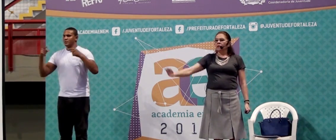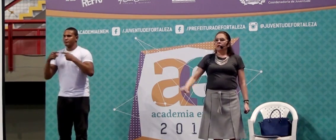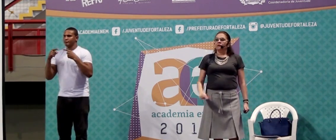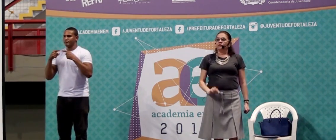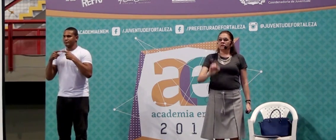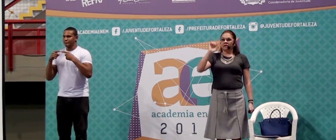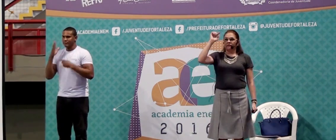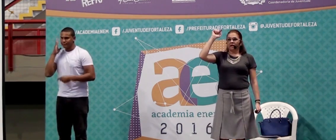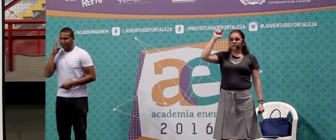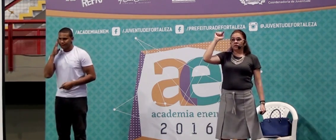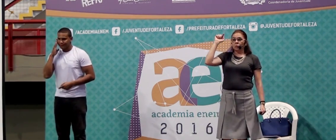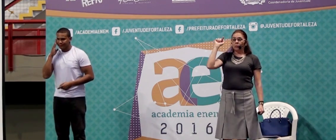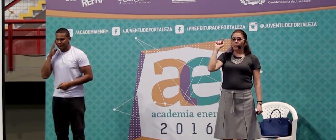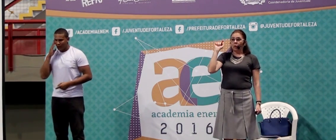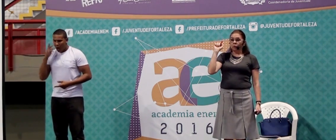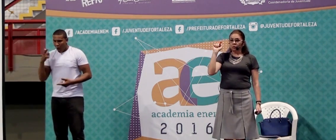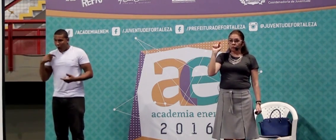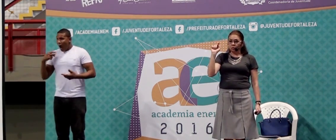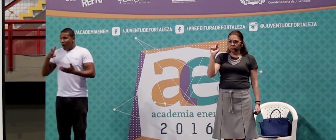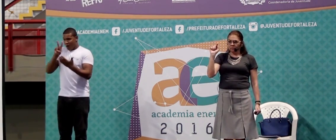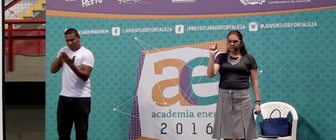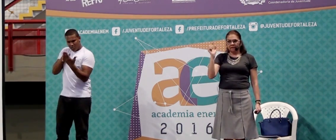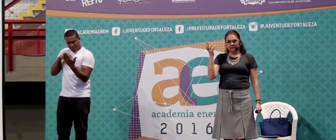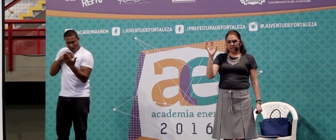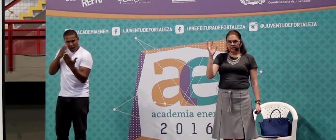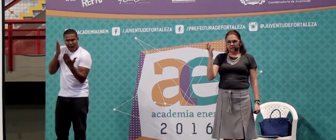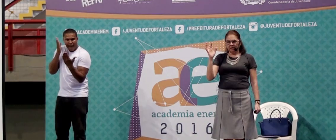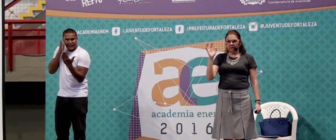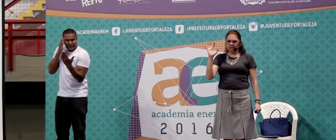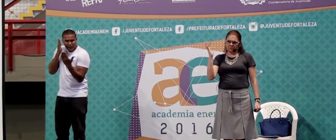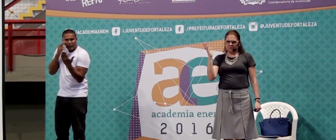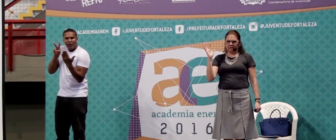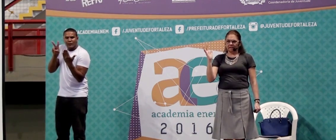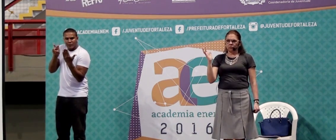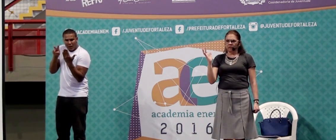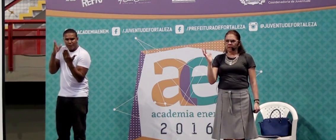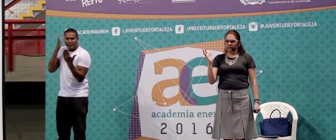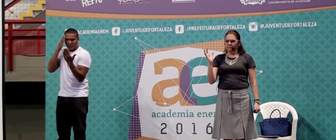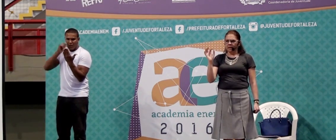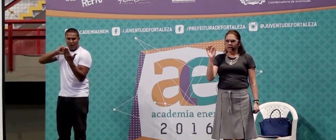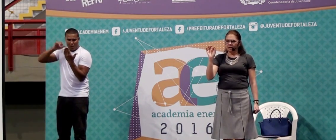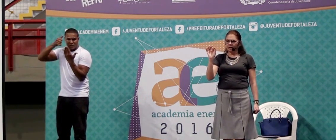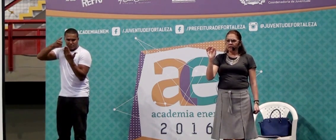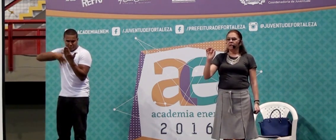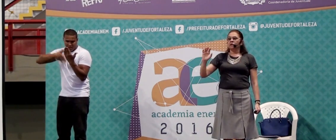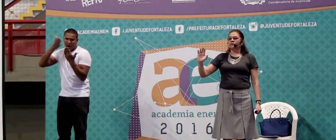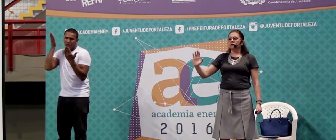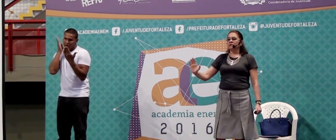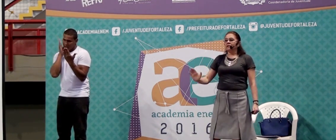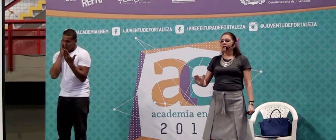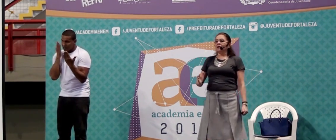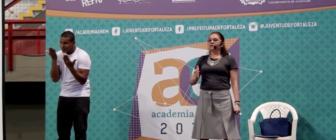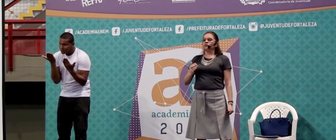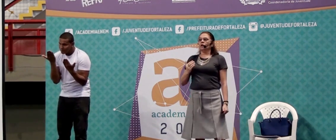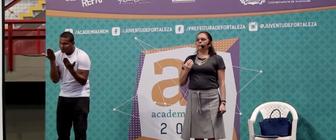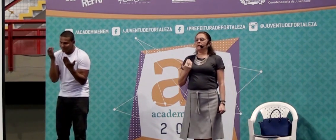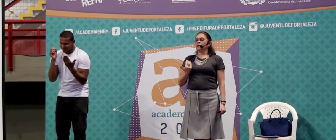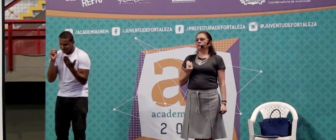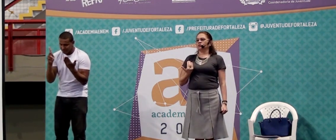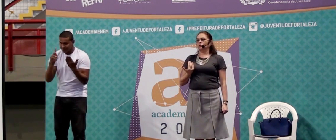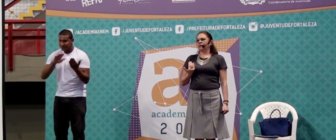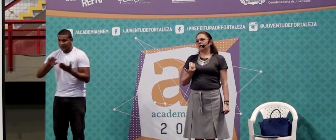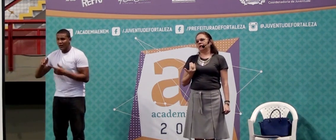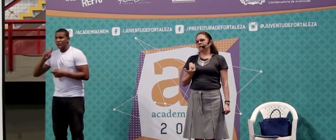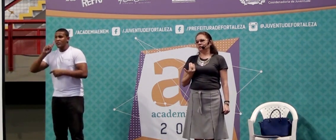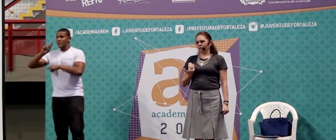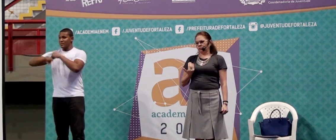assunto. Você faz o ponto na terceira linha, na segunda linha e meia, e você dá sua